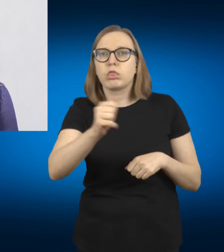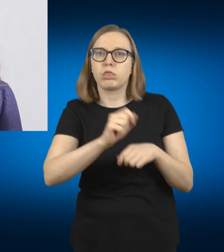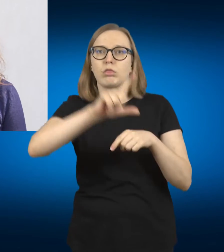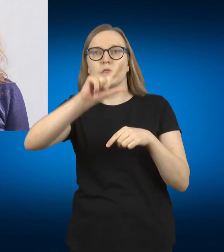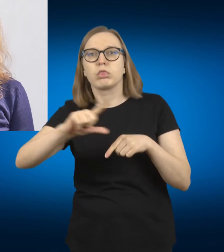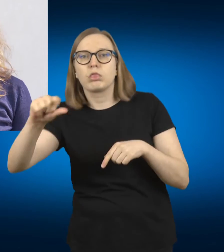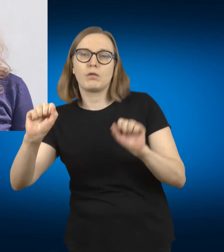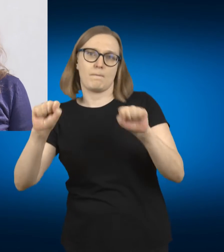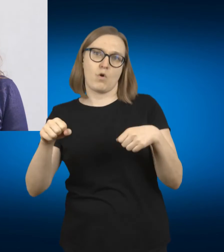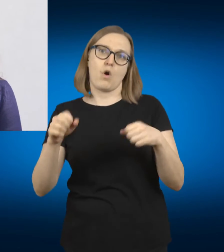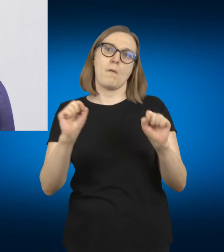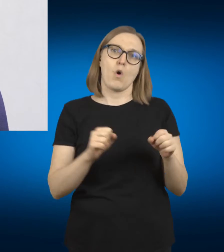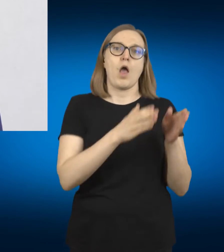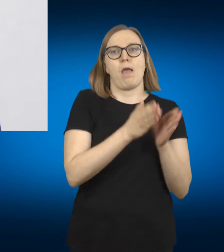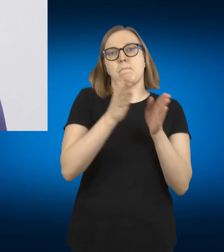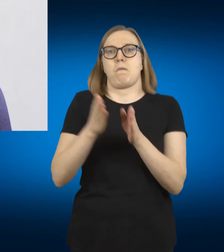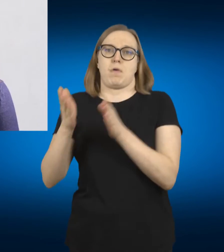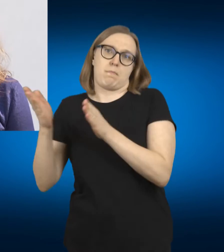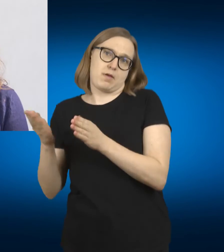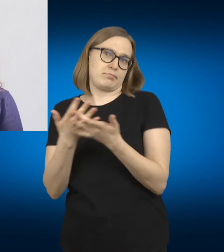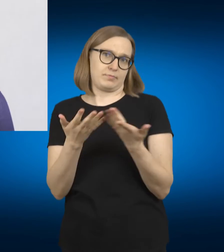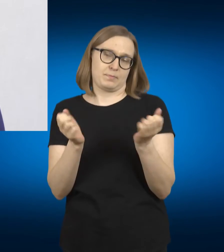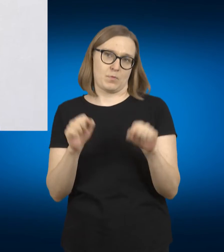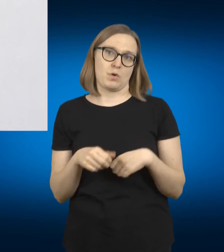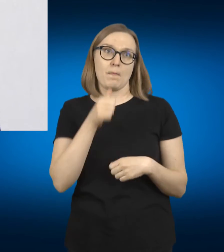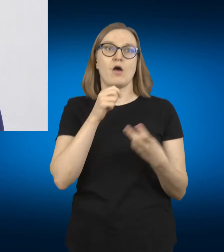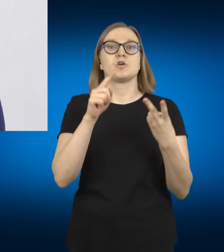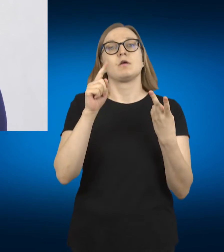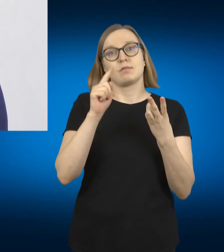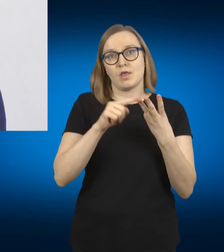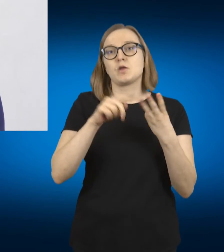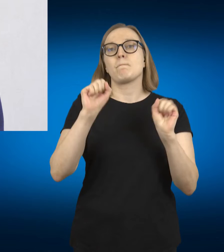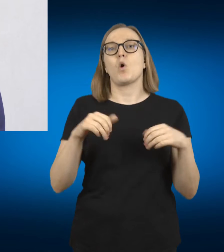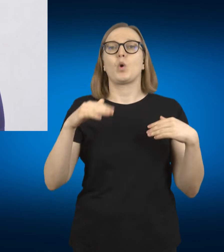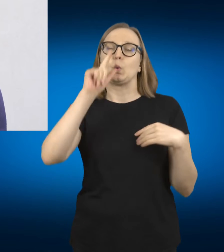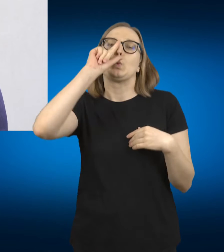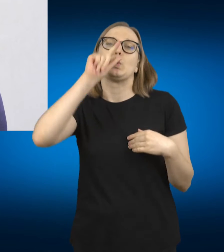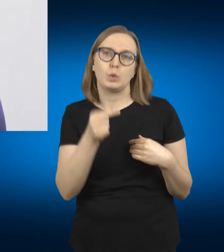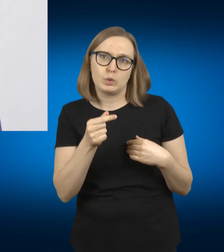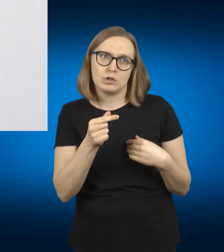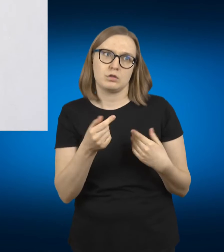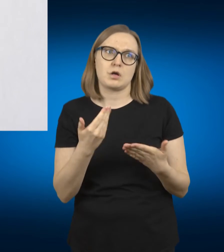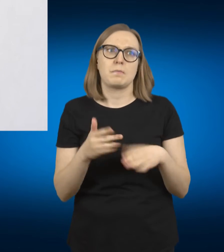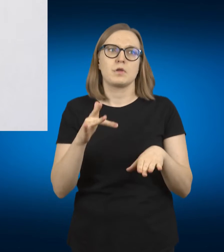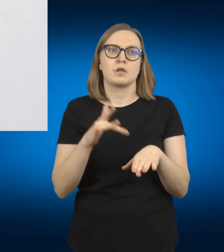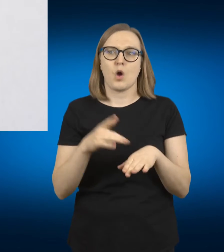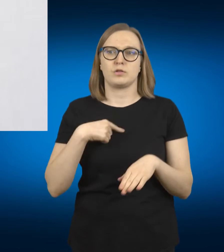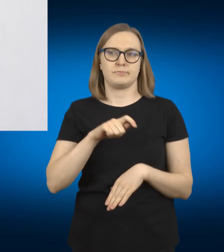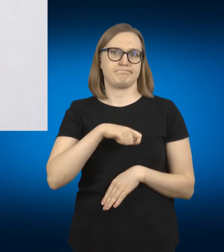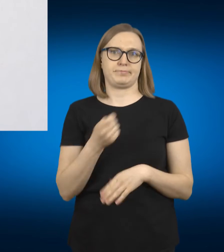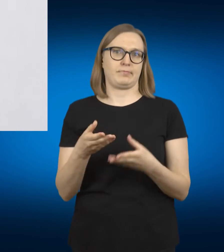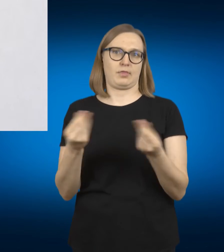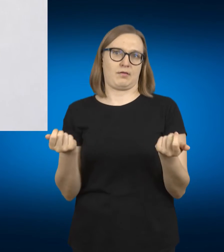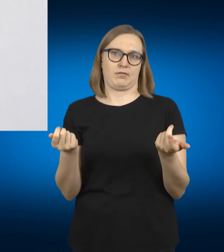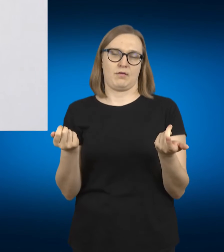tai kitos reakcijos arba eiti taip iš eilės, kaip aš pasakoju. Kita reakcija gali būti liudesys. Toks tikrai netekties jausmas dėl to, ko neįvyko mūsų